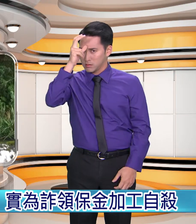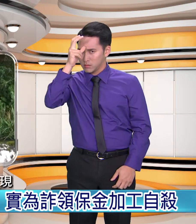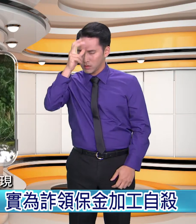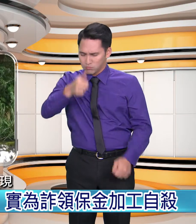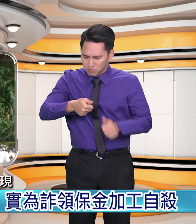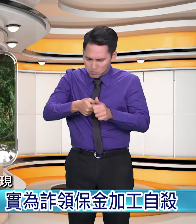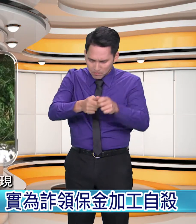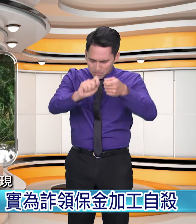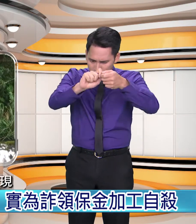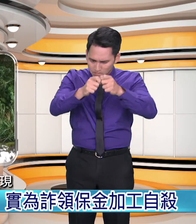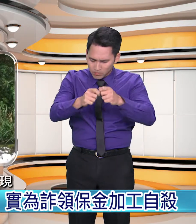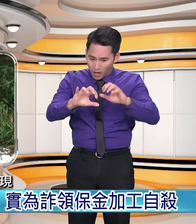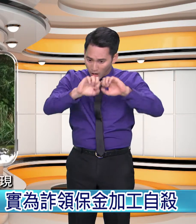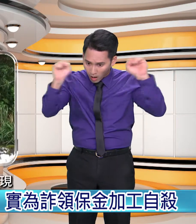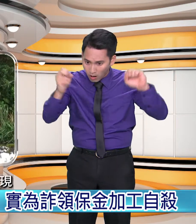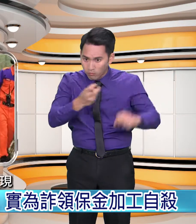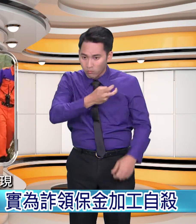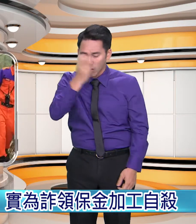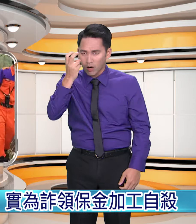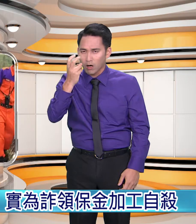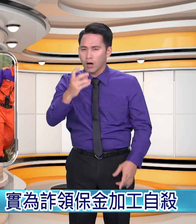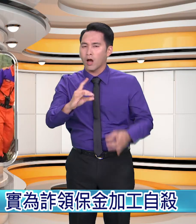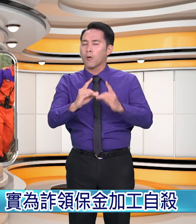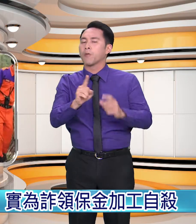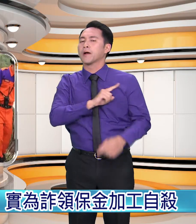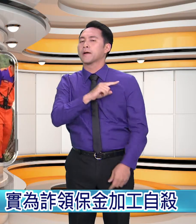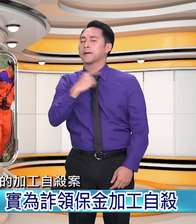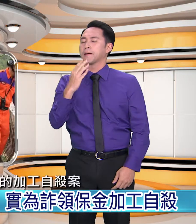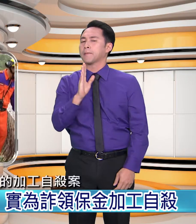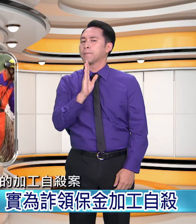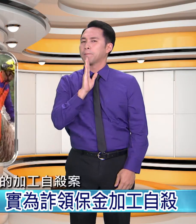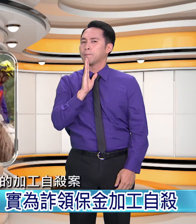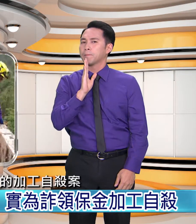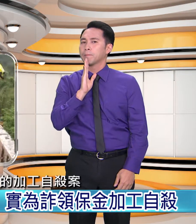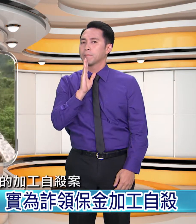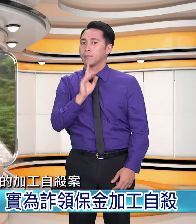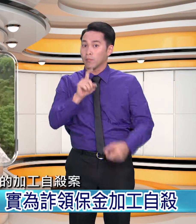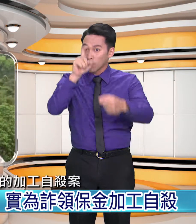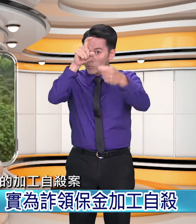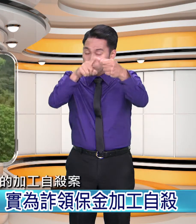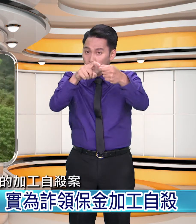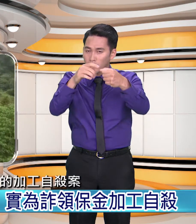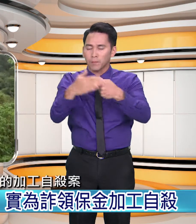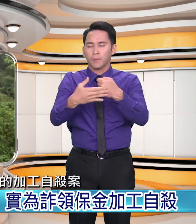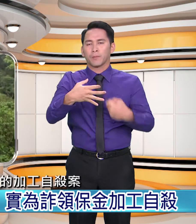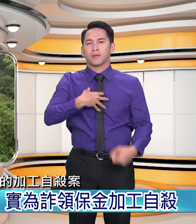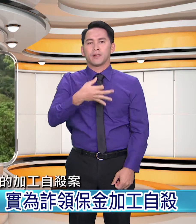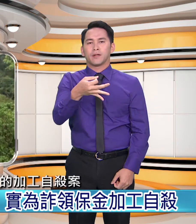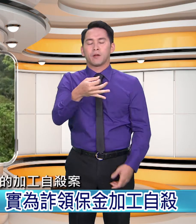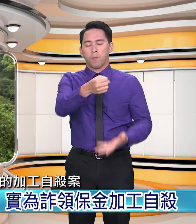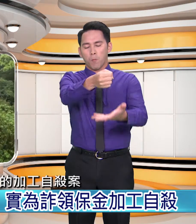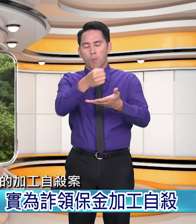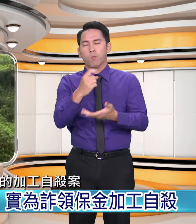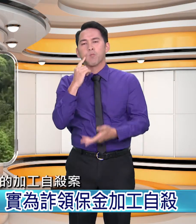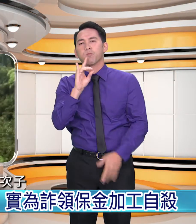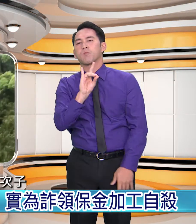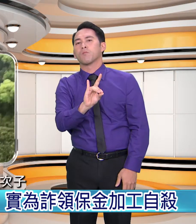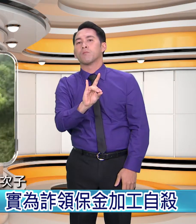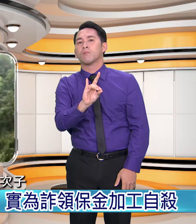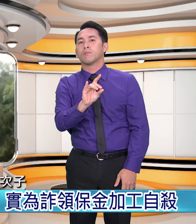经过检警追查后发现，整起事件是为了诈领保险金的加工自杀案。叶姓女子的